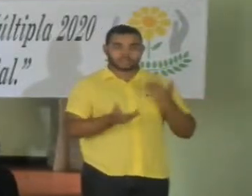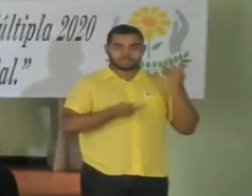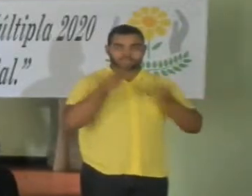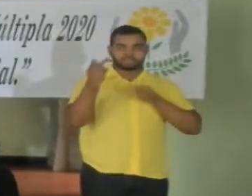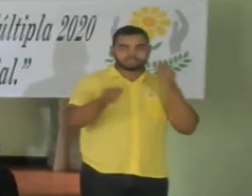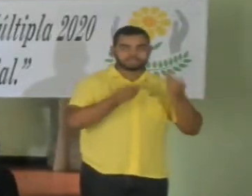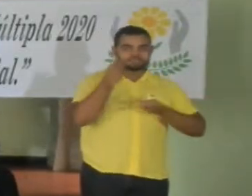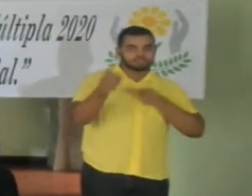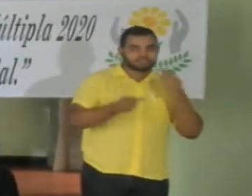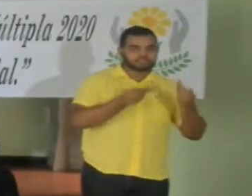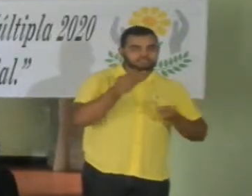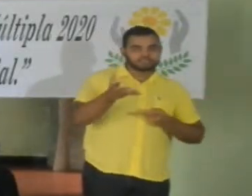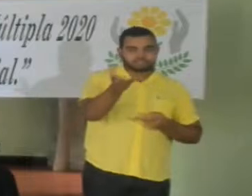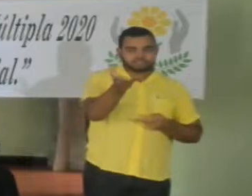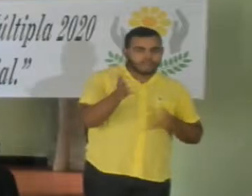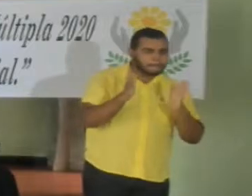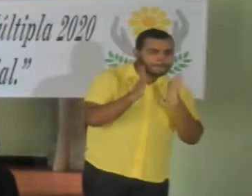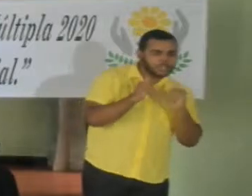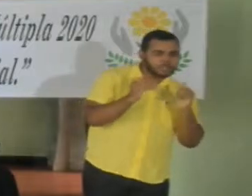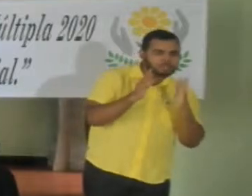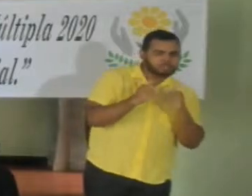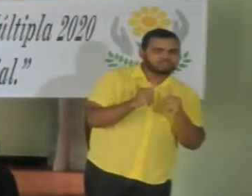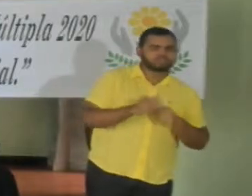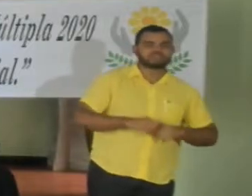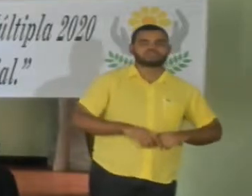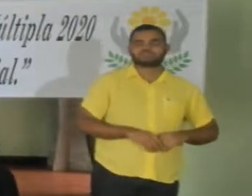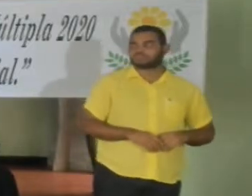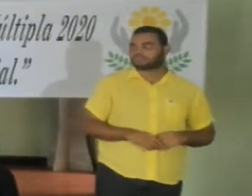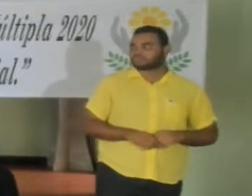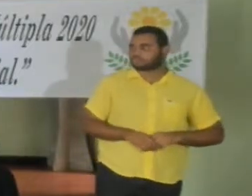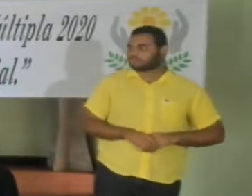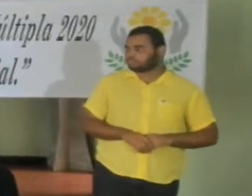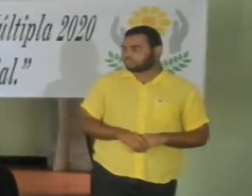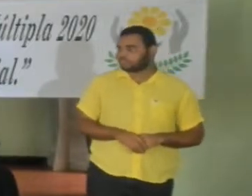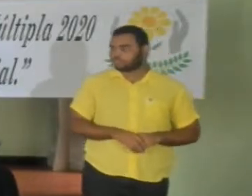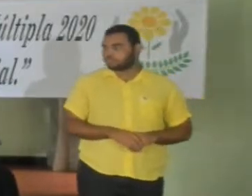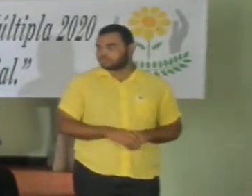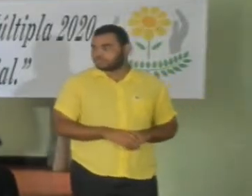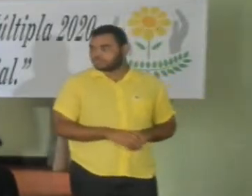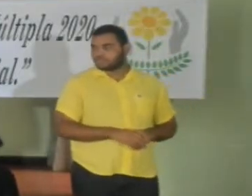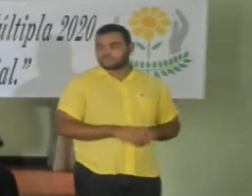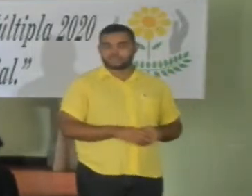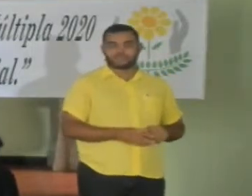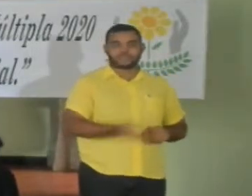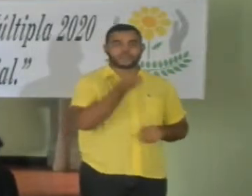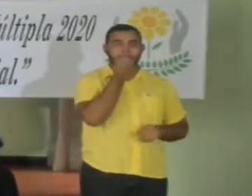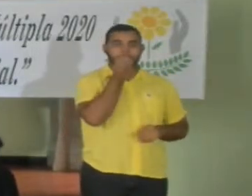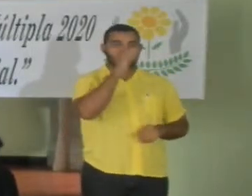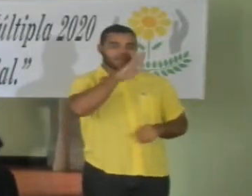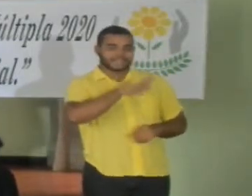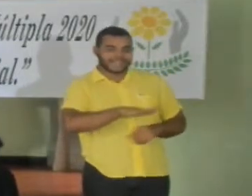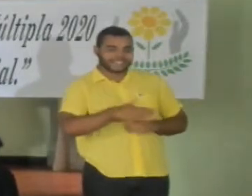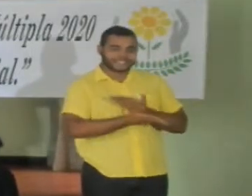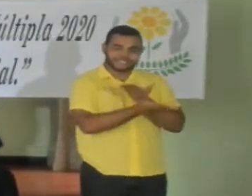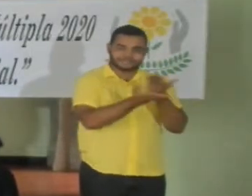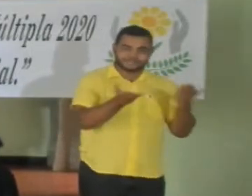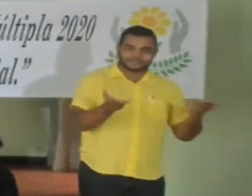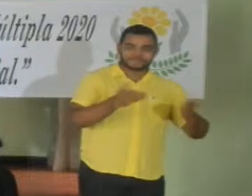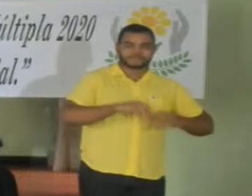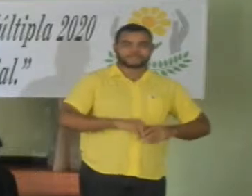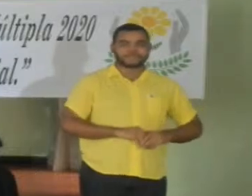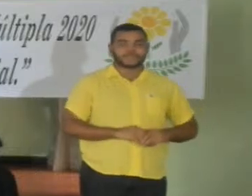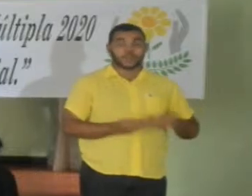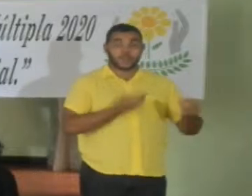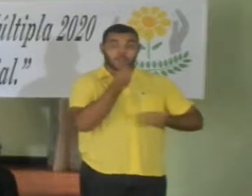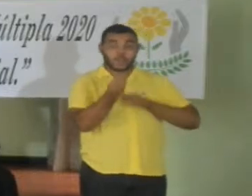algumas reivindicações que ele estará falando agora para vocês. Boa tarde a todos. Né?